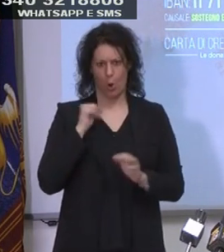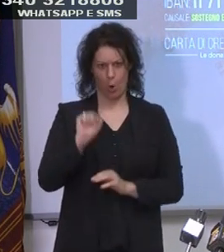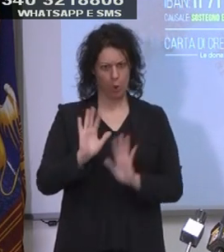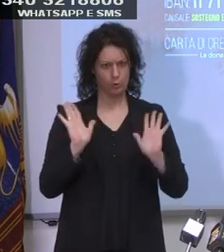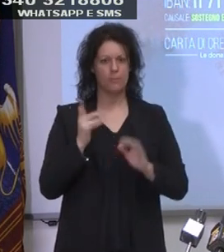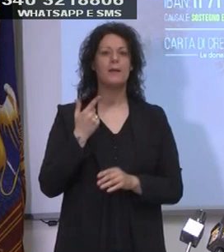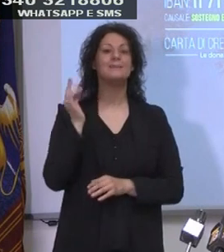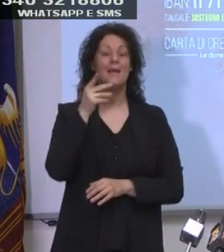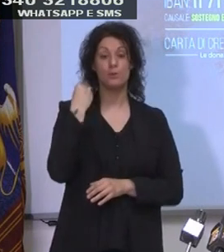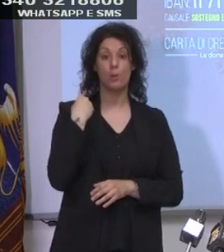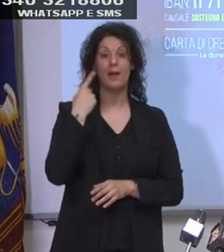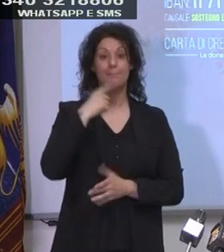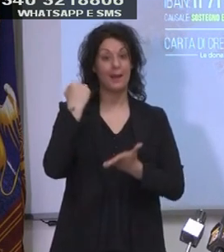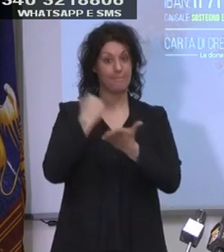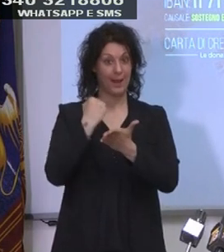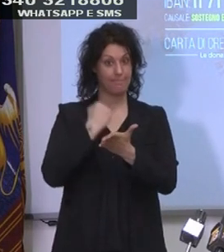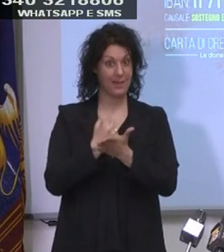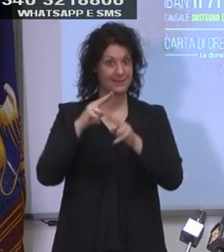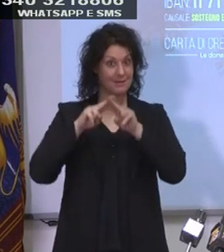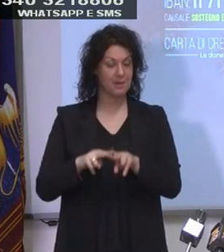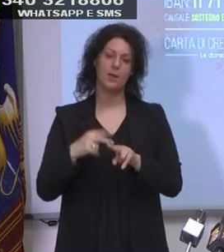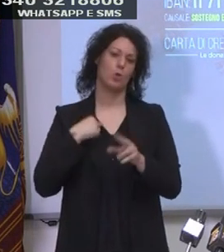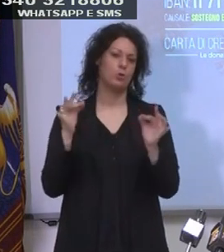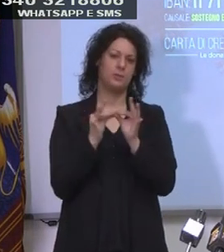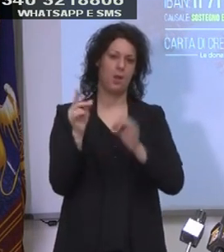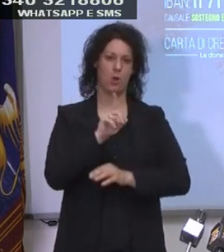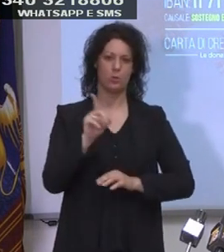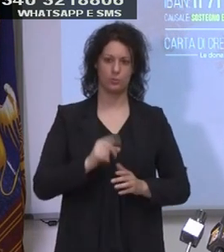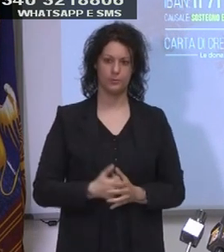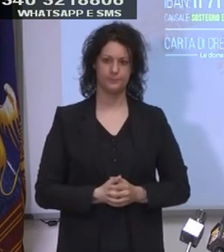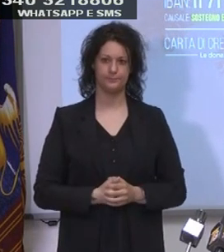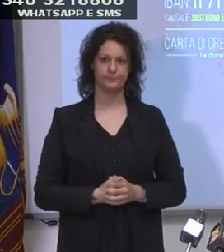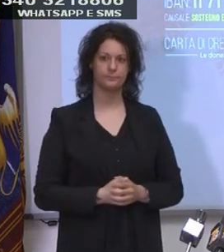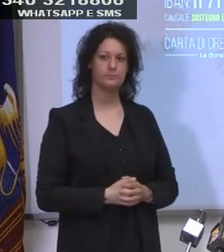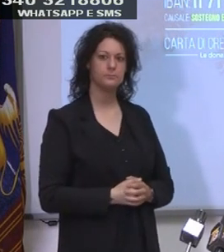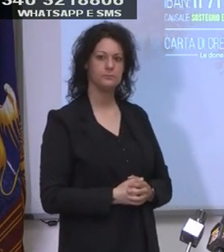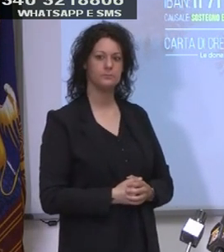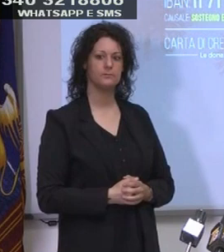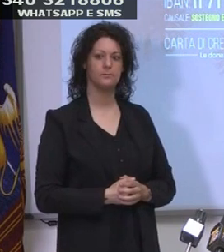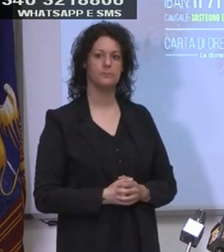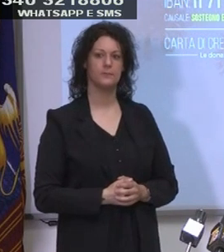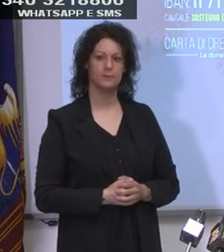decisamente no. Grazie Presidente. Anna Maria Parisi. Sì, Presidente, buongiorno. Ciao.